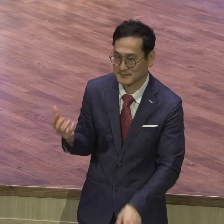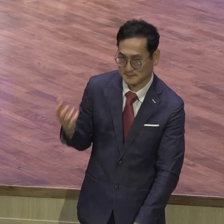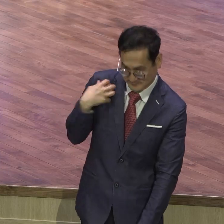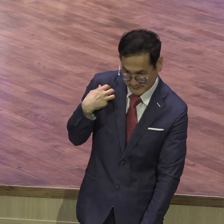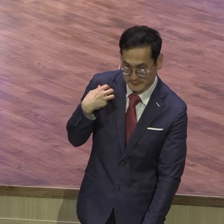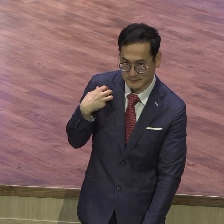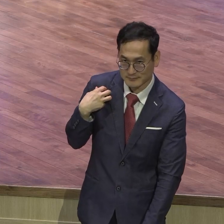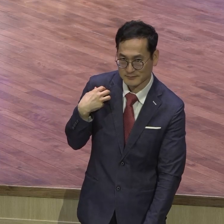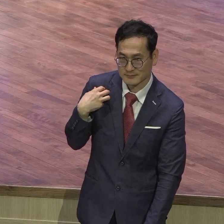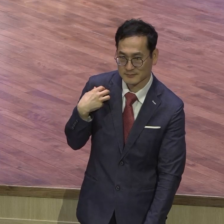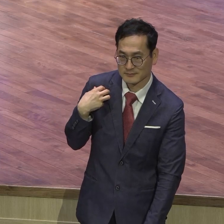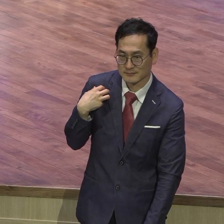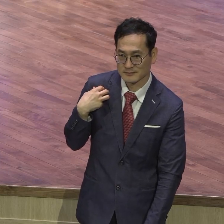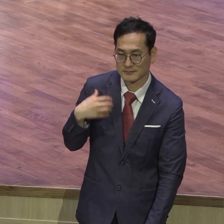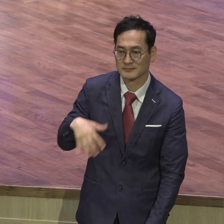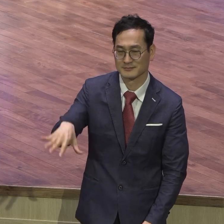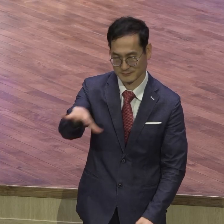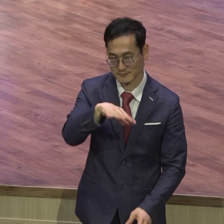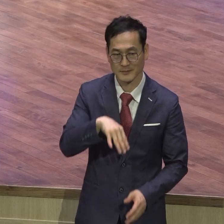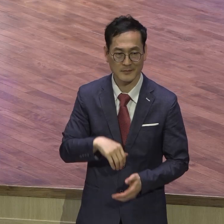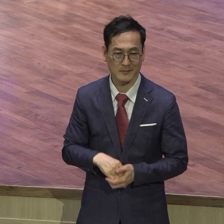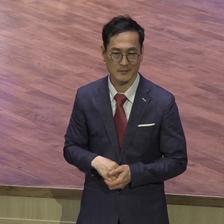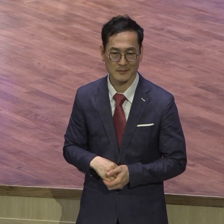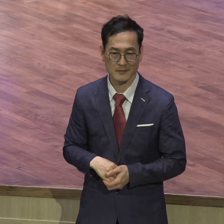살수도록 삶을 인도하고 계신다